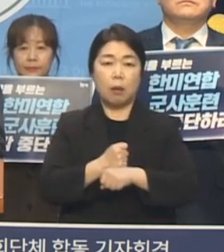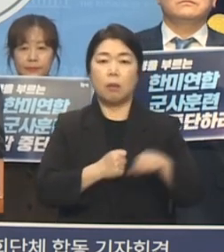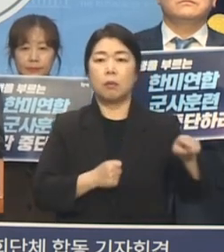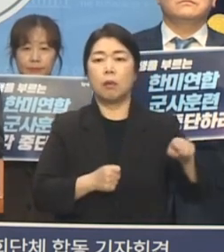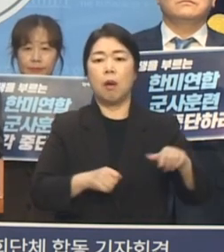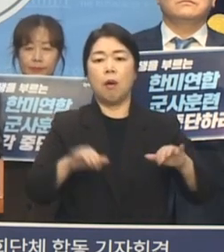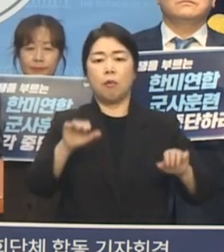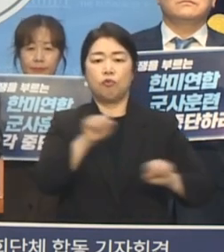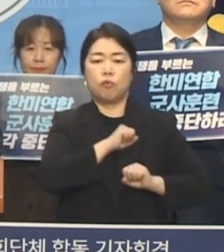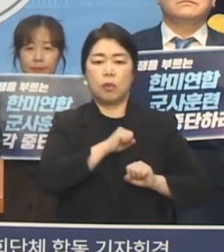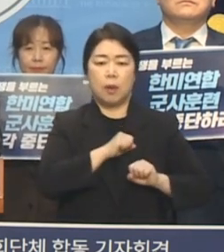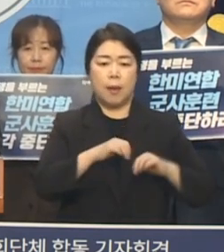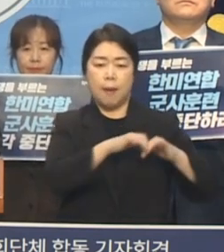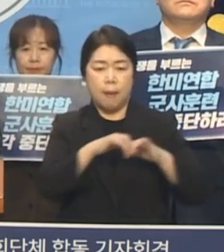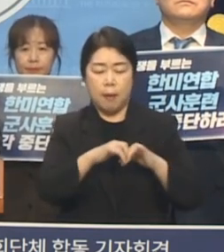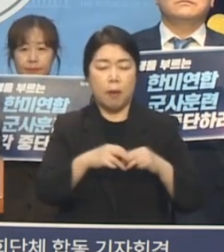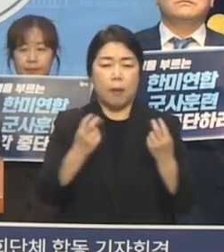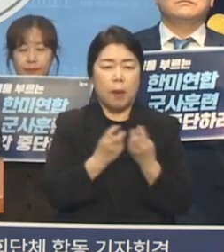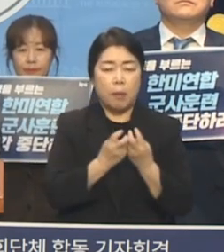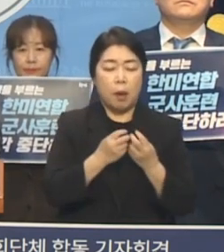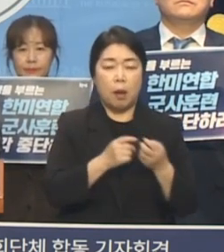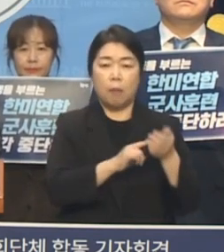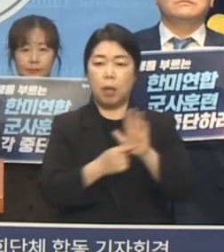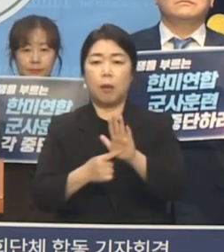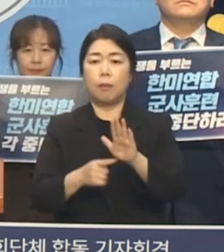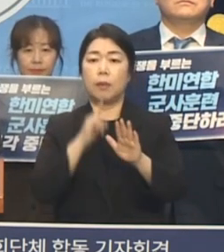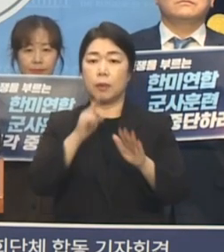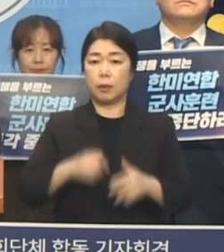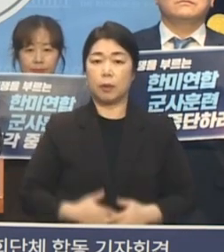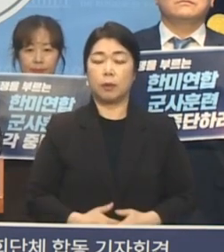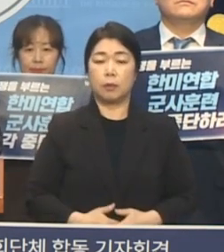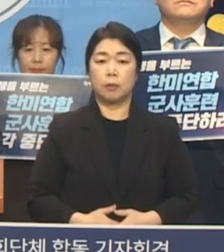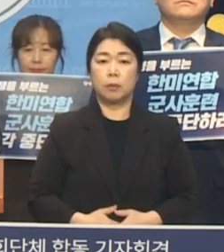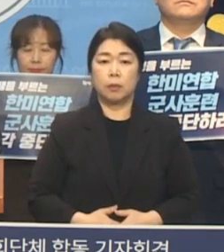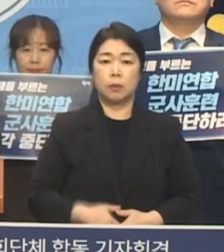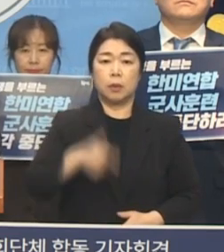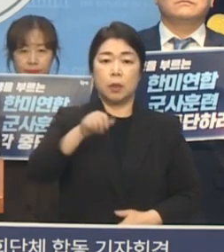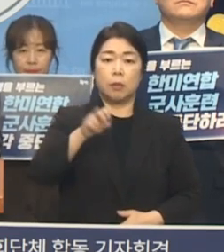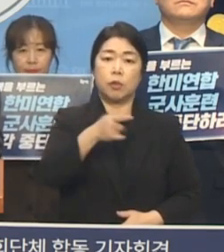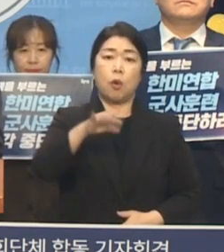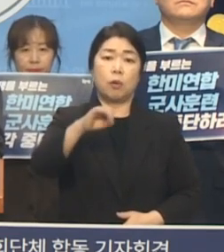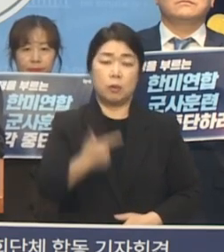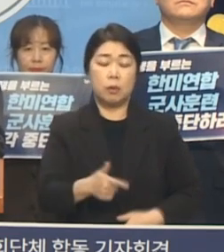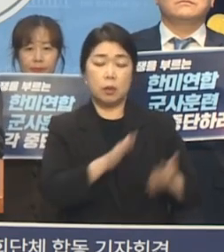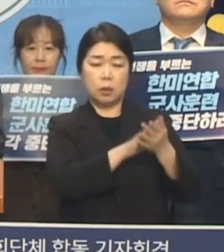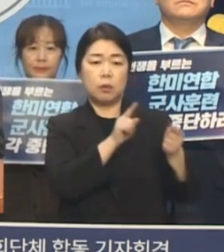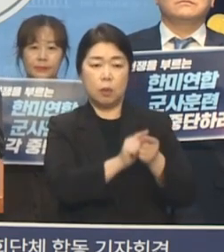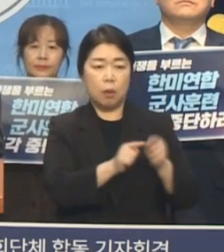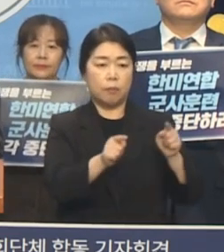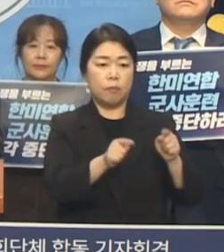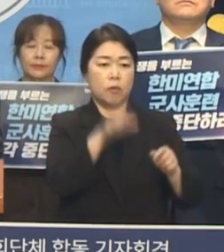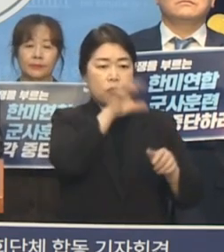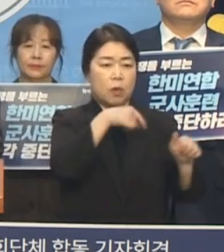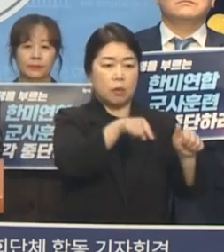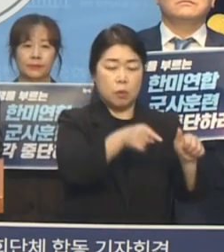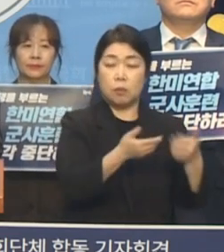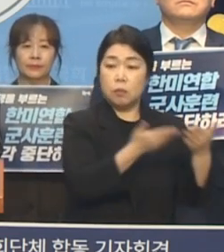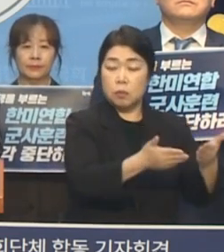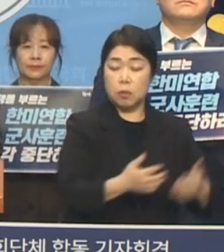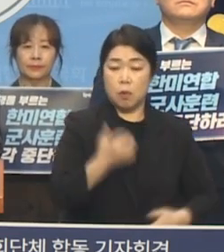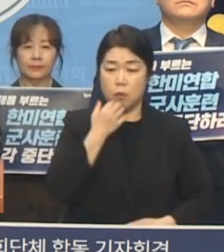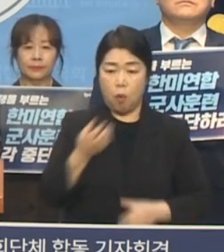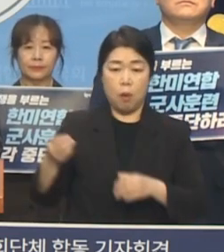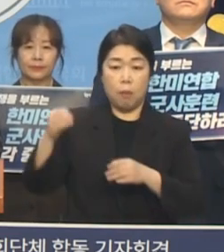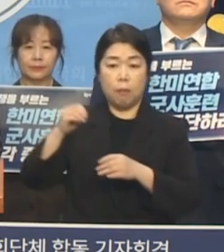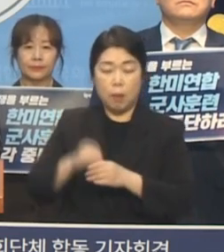대응 강도를 높이고 있다. 김정은 국무위원장이 직접 서부지구를 방문하여 훈련을 지도하고 서울을